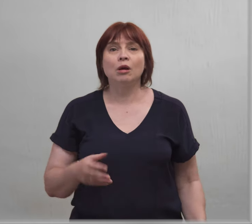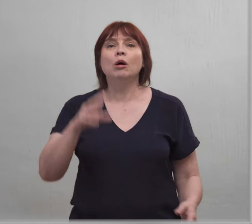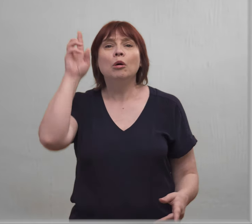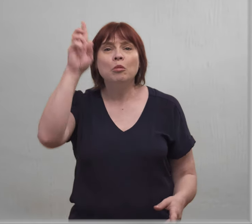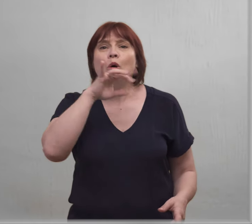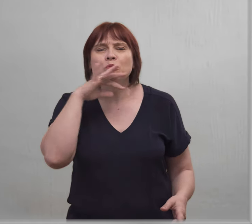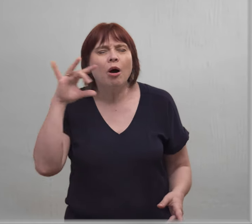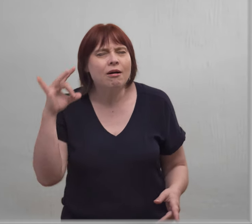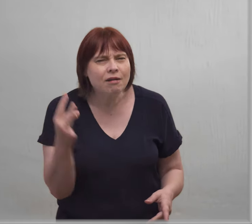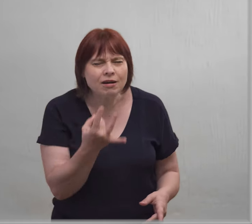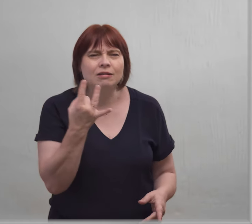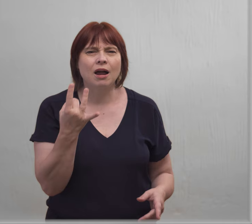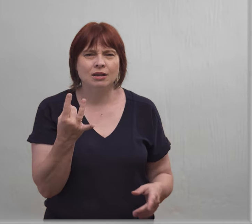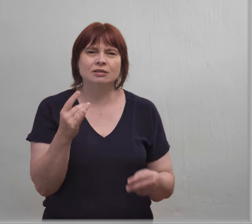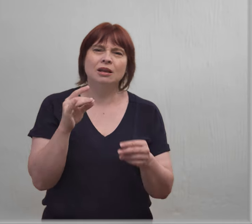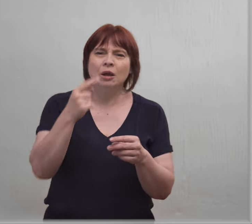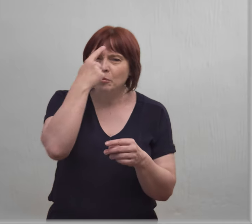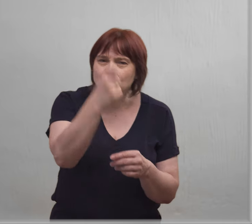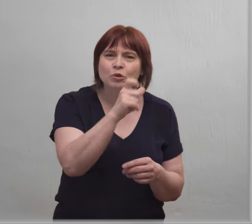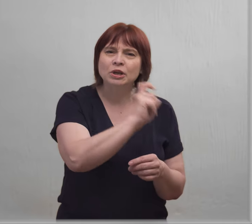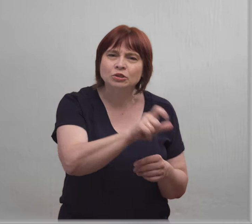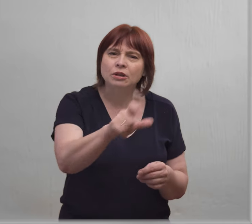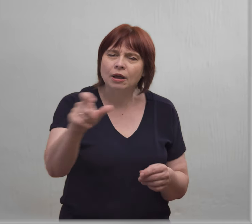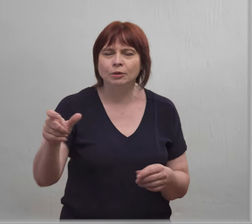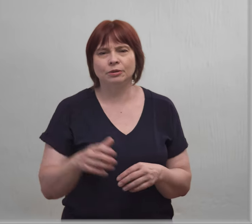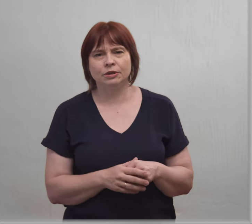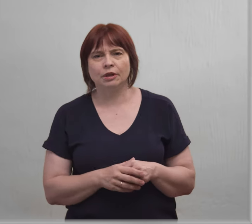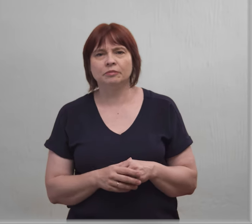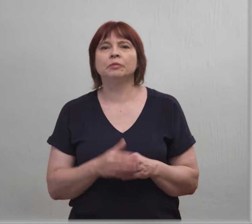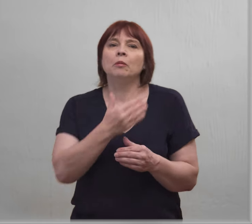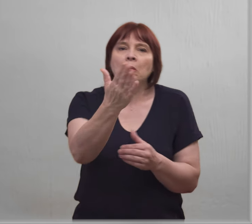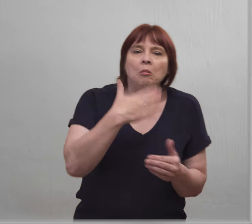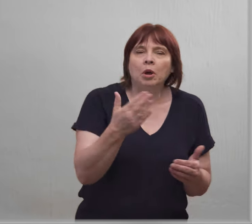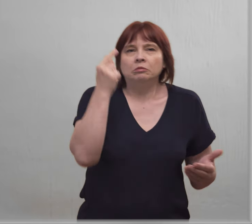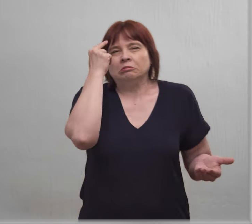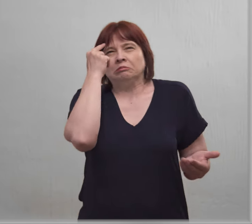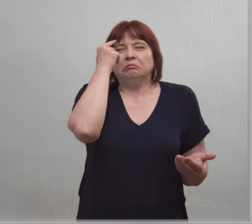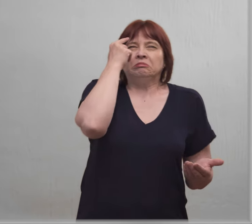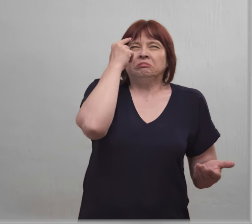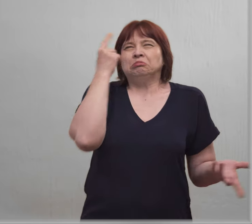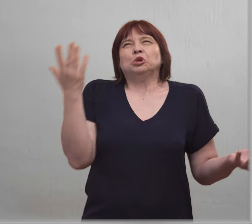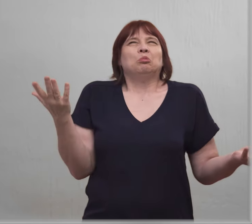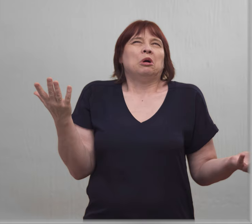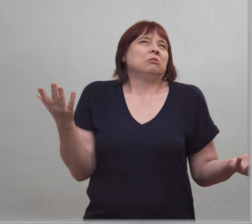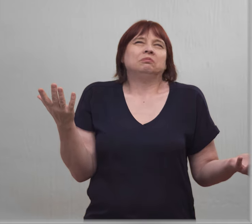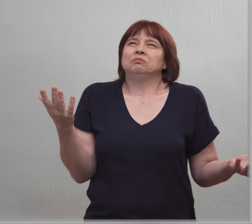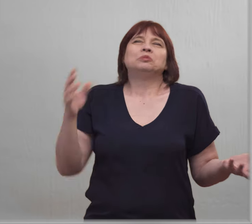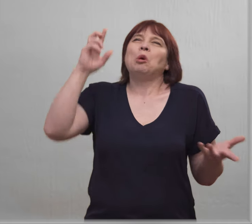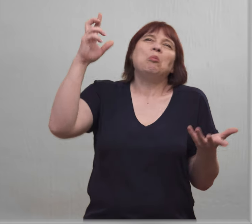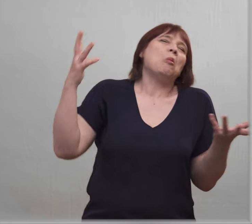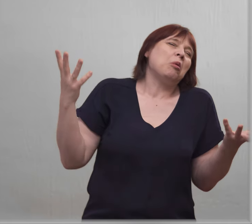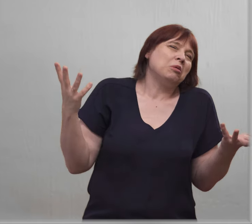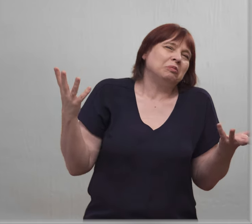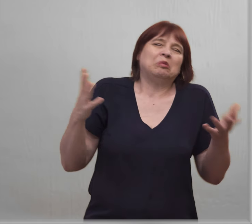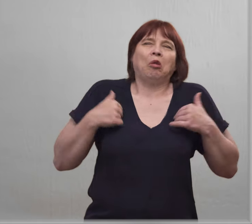пророках. Бог говорит многообразно. Мы иногда пытаемся Бога вместить в какую-то нашу коробку, в